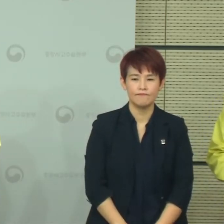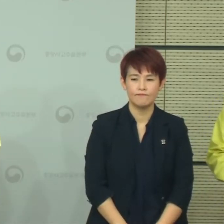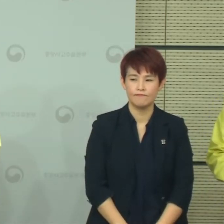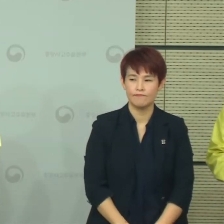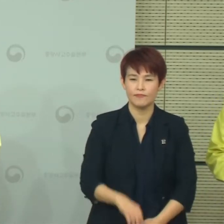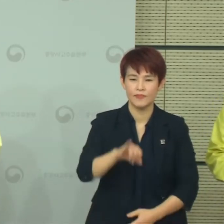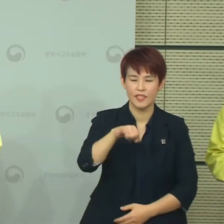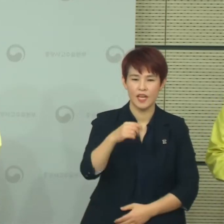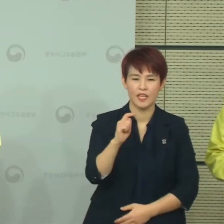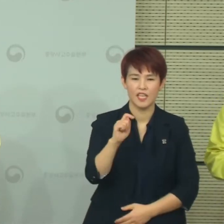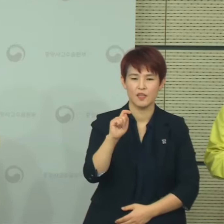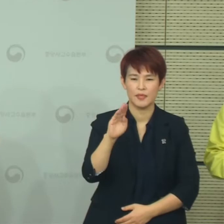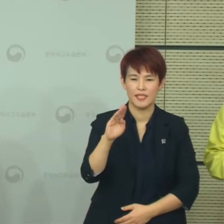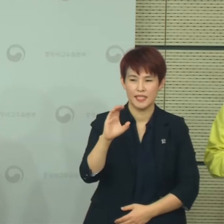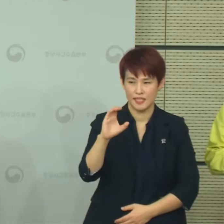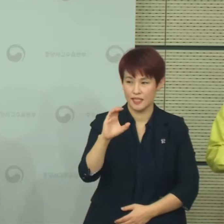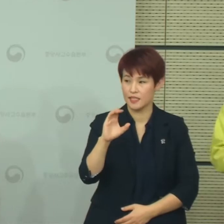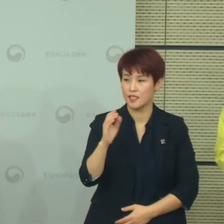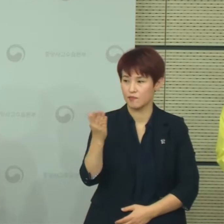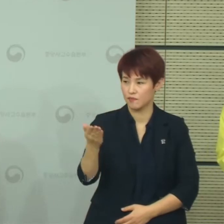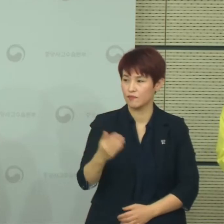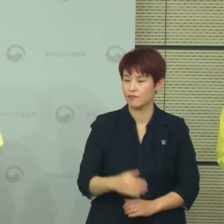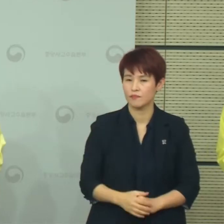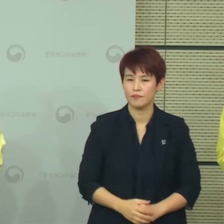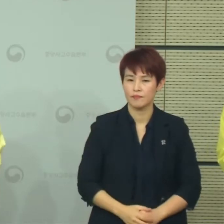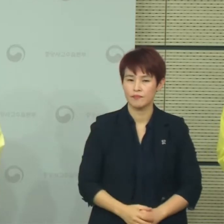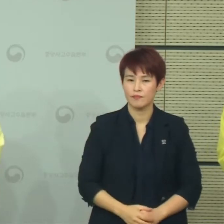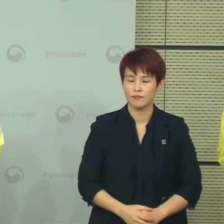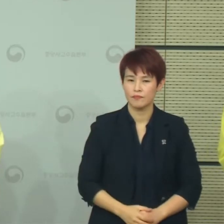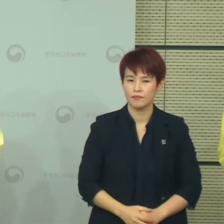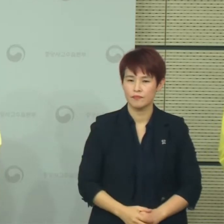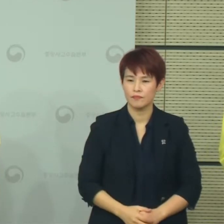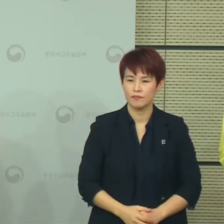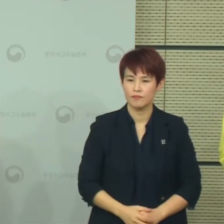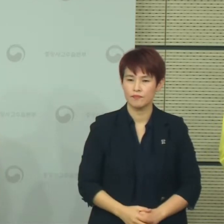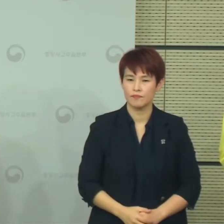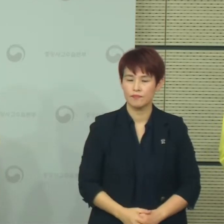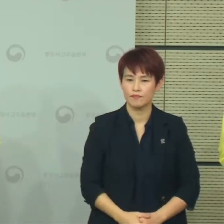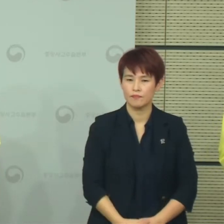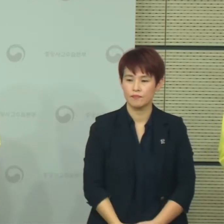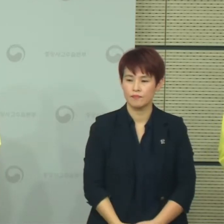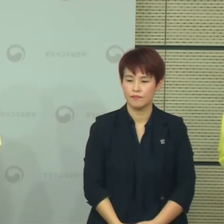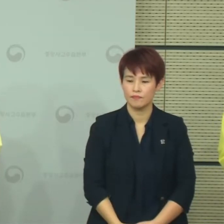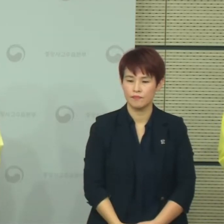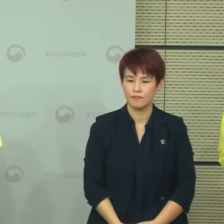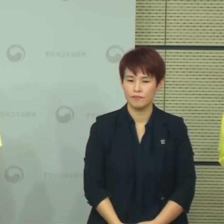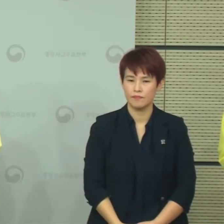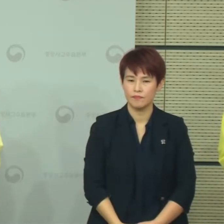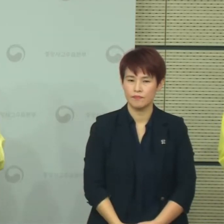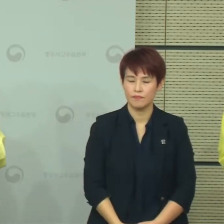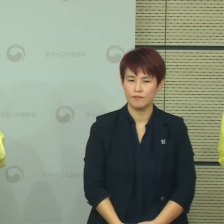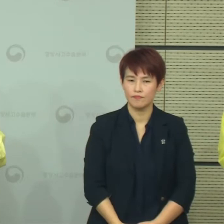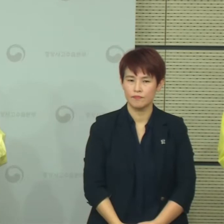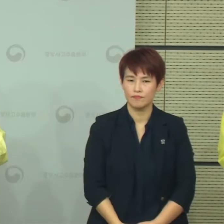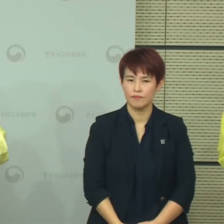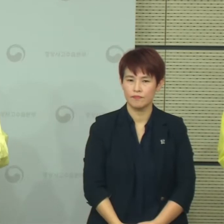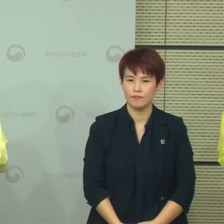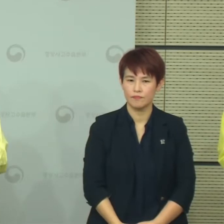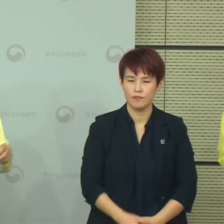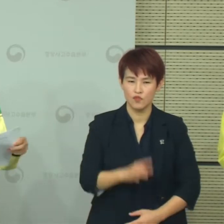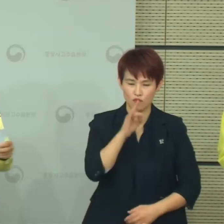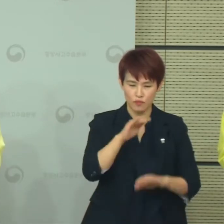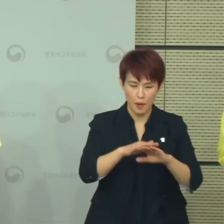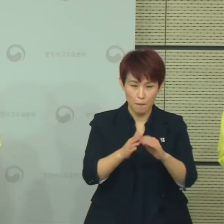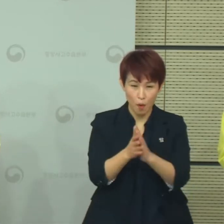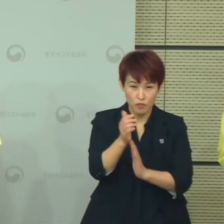JTBC 연합뉴스 조선일보까지 질의 받고 서울로 넘어가도록 하겠습니다. JTBC 기자님. 네, JTBC 배양진입니다. 그